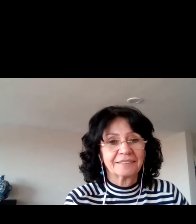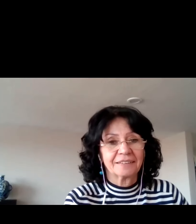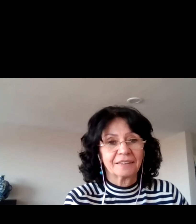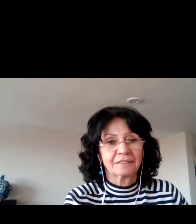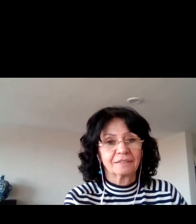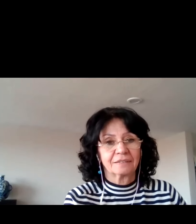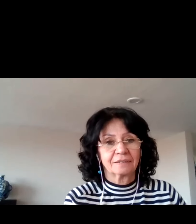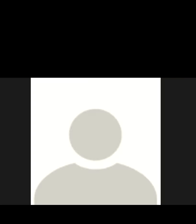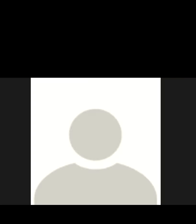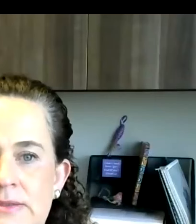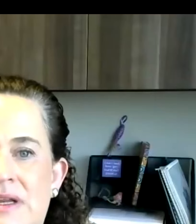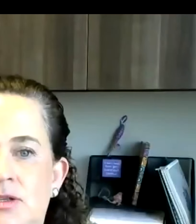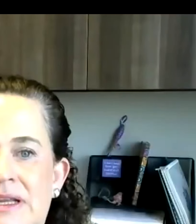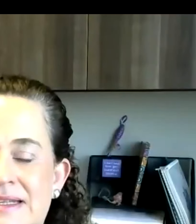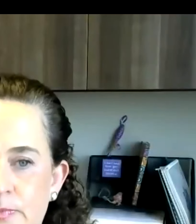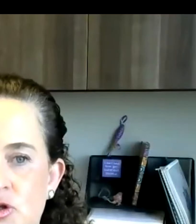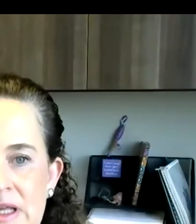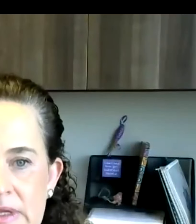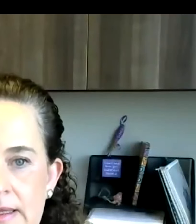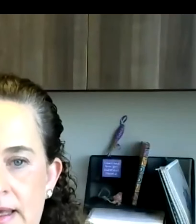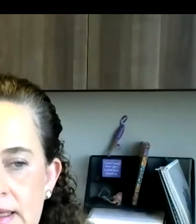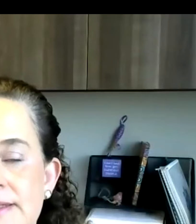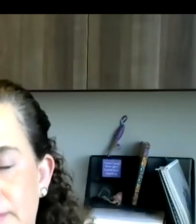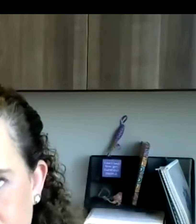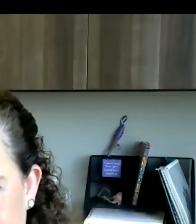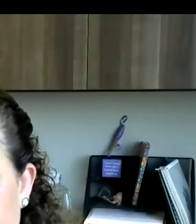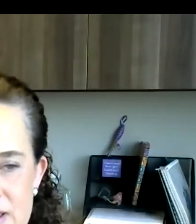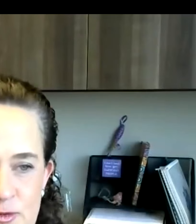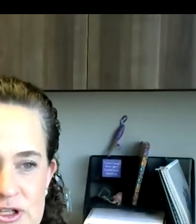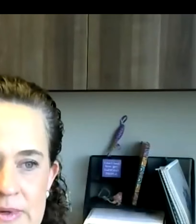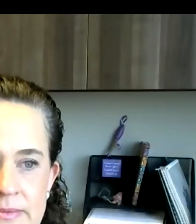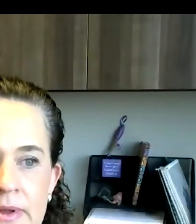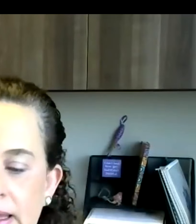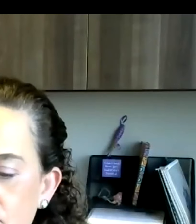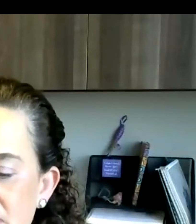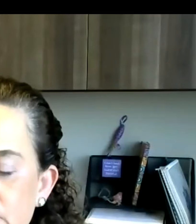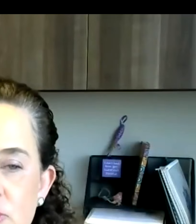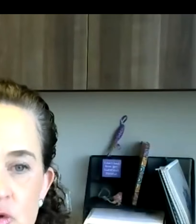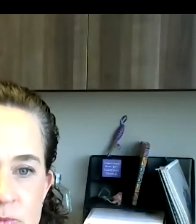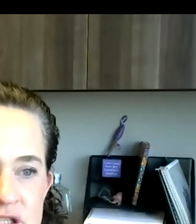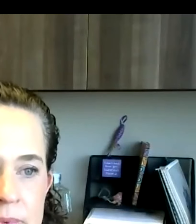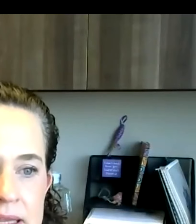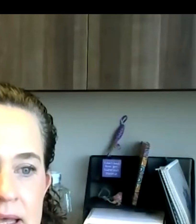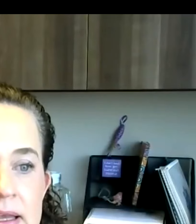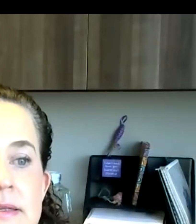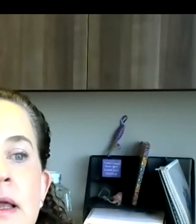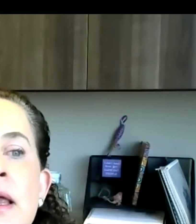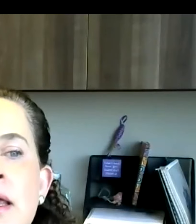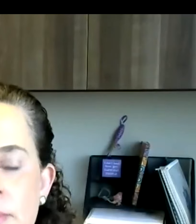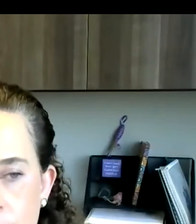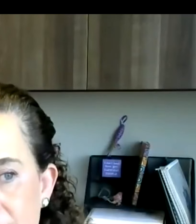Bueno, pues vamos a ver entonces cuáles son las responsabilidades del responsable. Entonces, pues, su responsabilidad